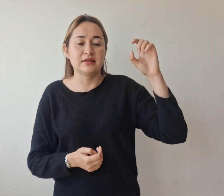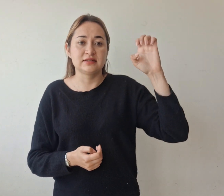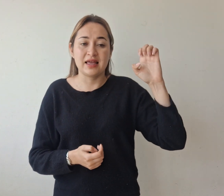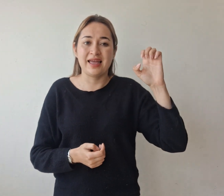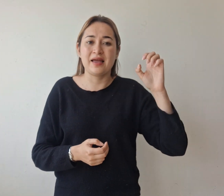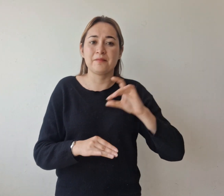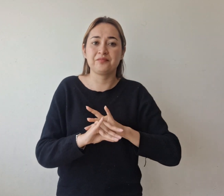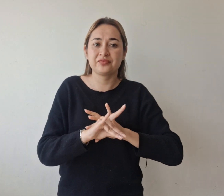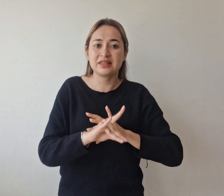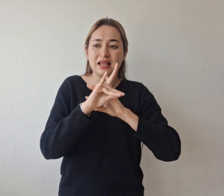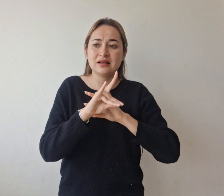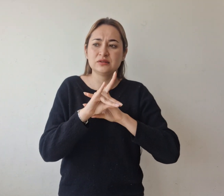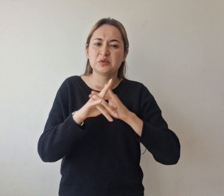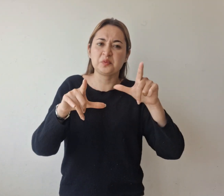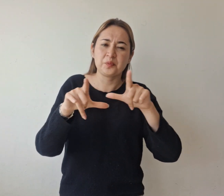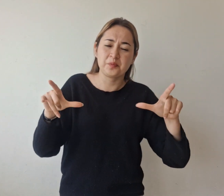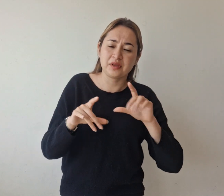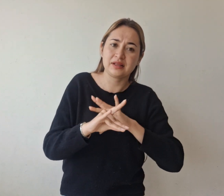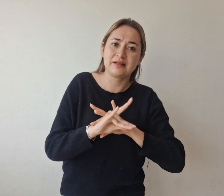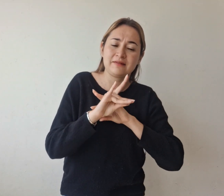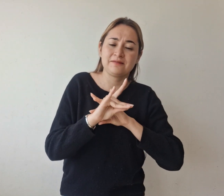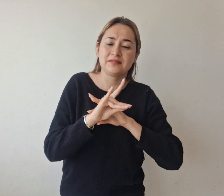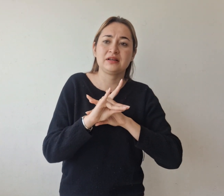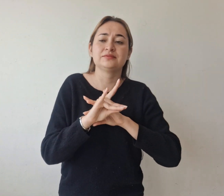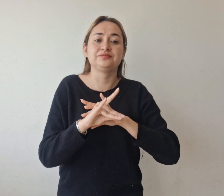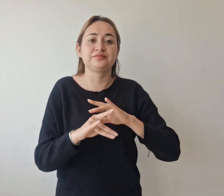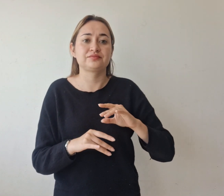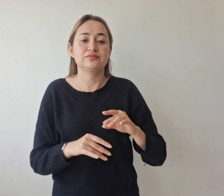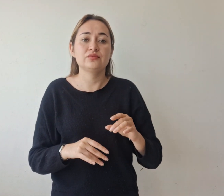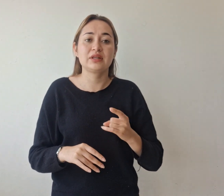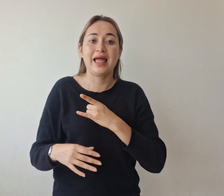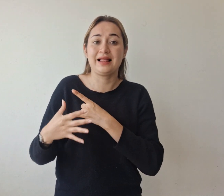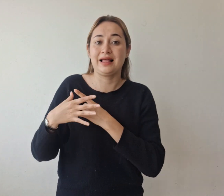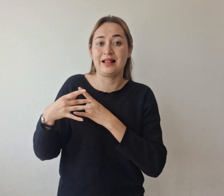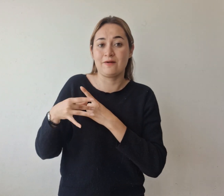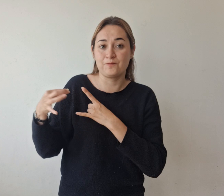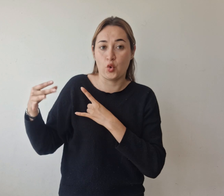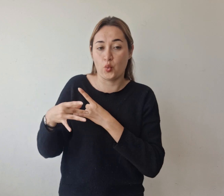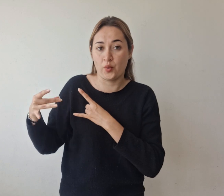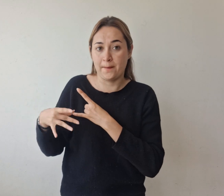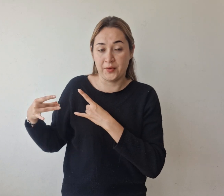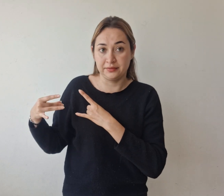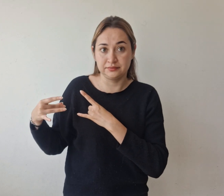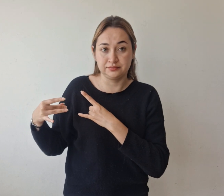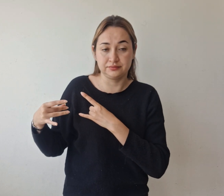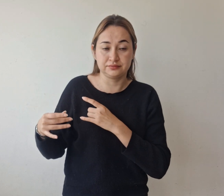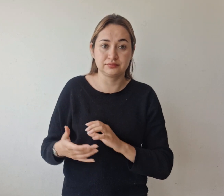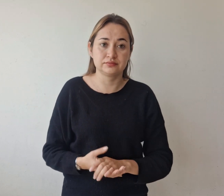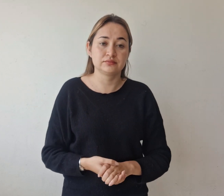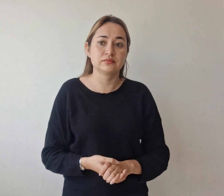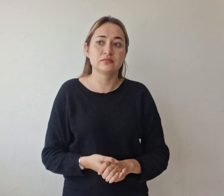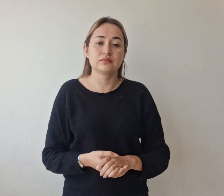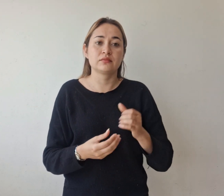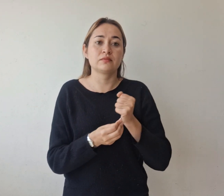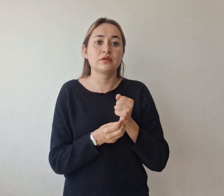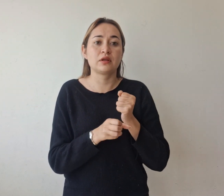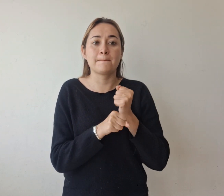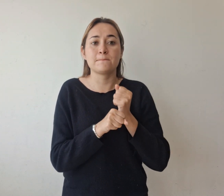veterinaria Francisco de Asís de la fundación Universitaria Juan de Castellanos el club canino y felino de la